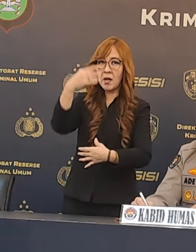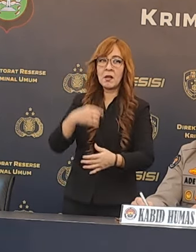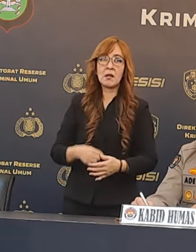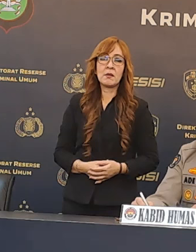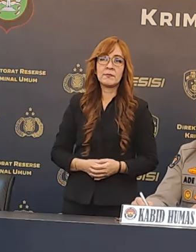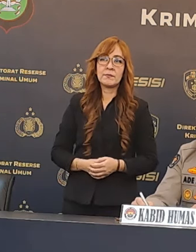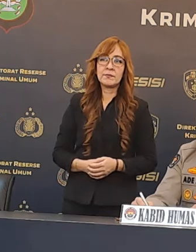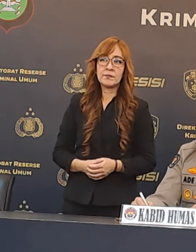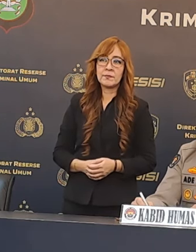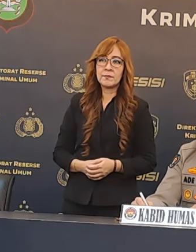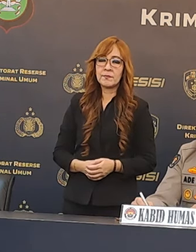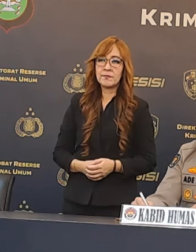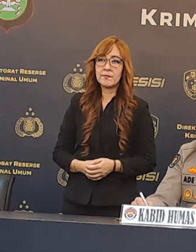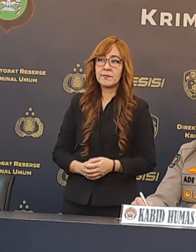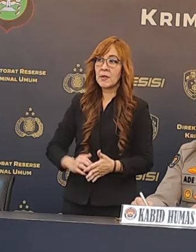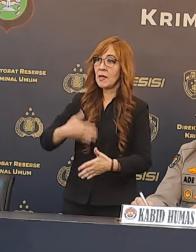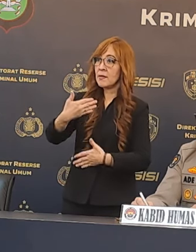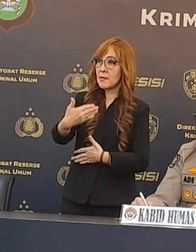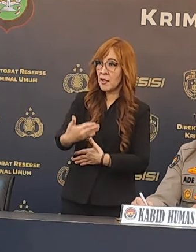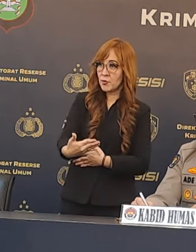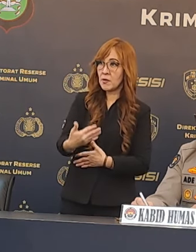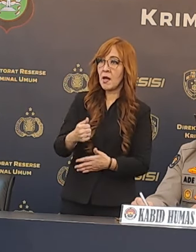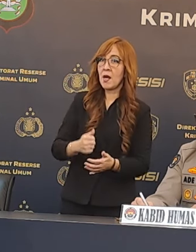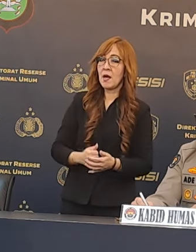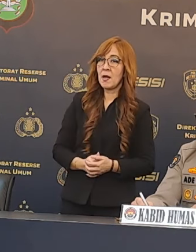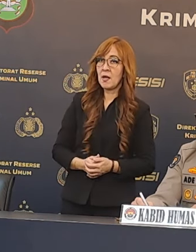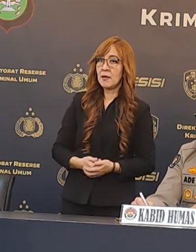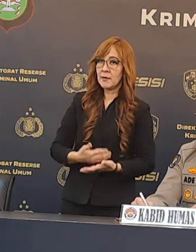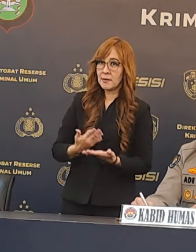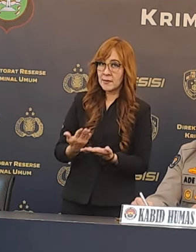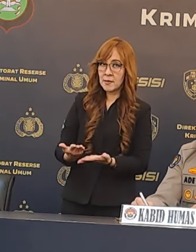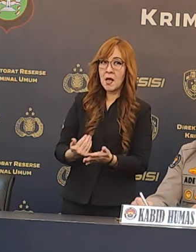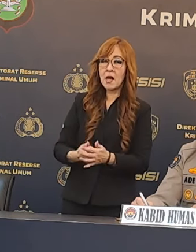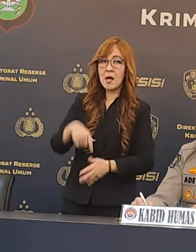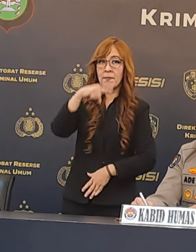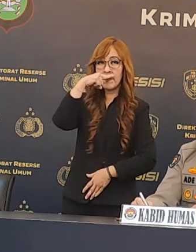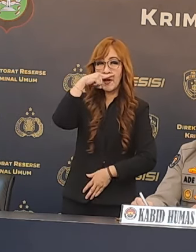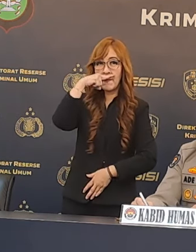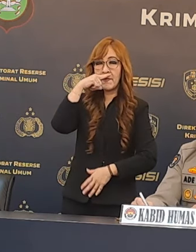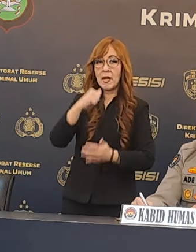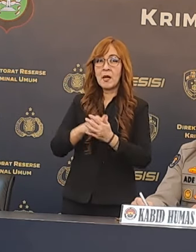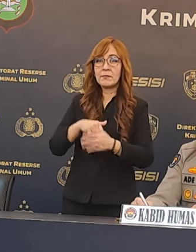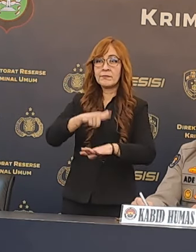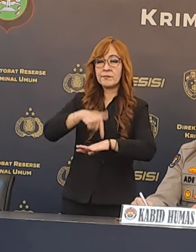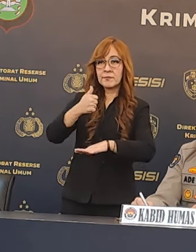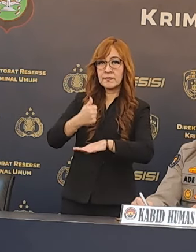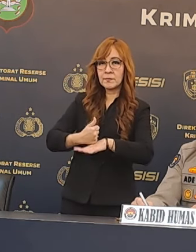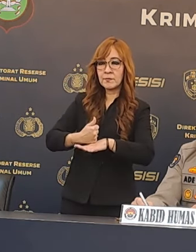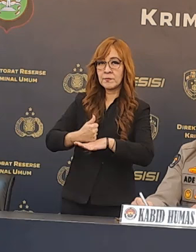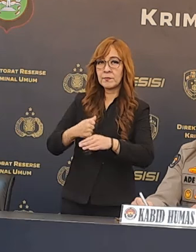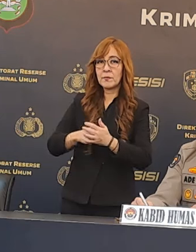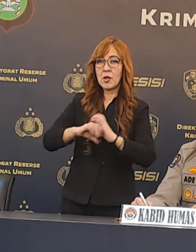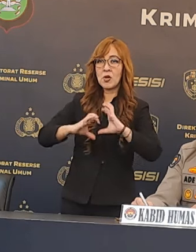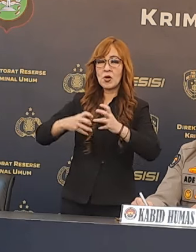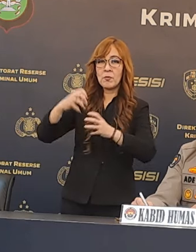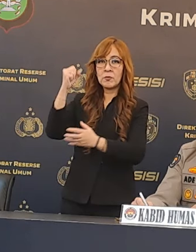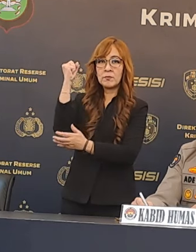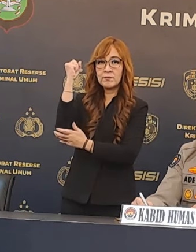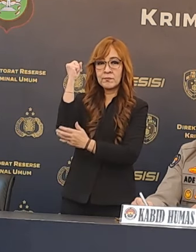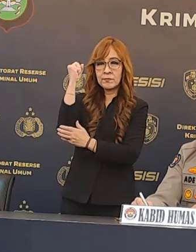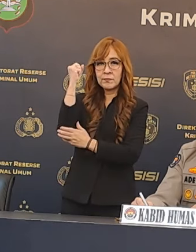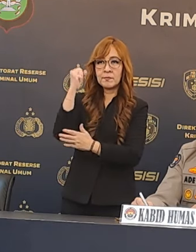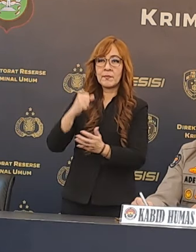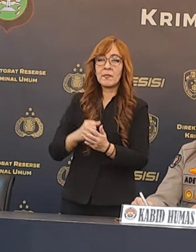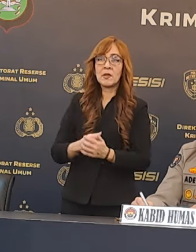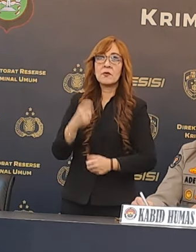proporsional. Selanjutnya kami persilakan kepada Bapak di Reskrim Um untuk menjelaskan